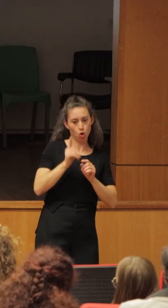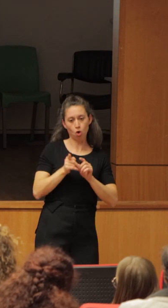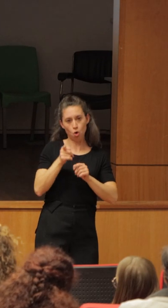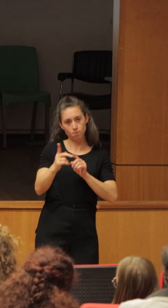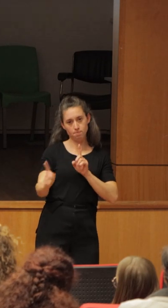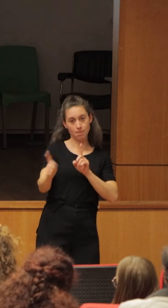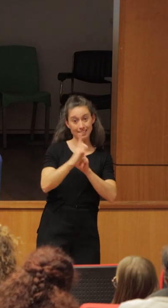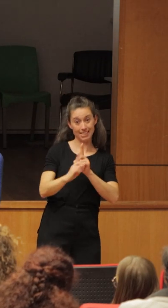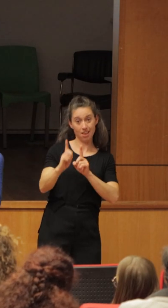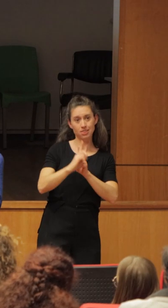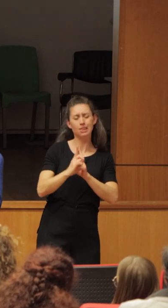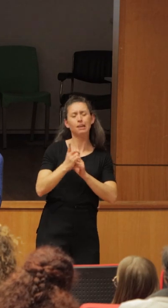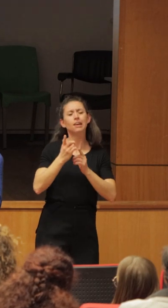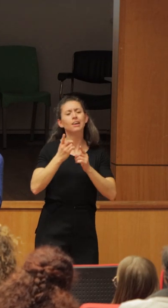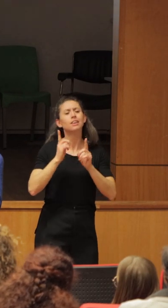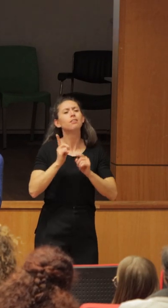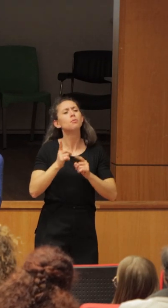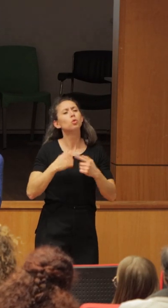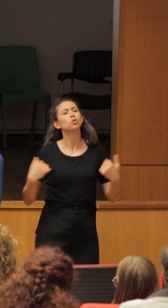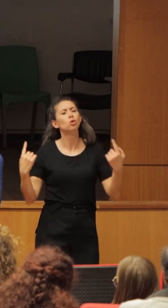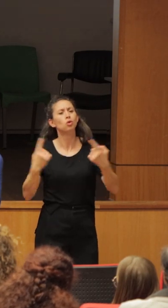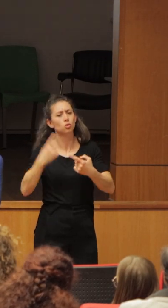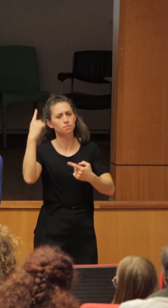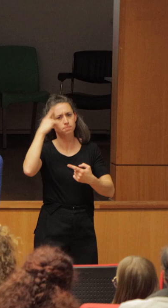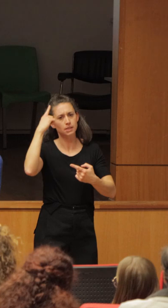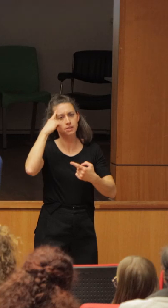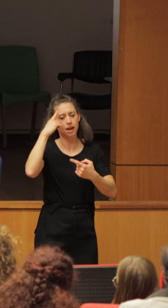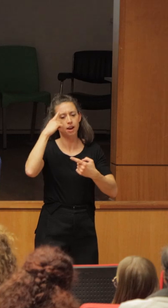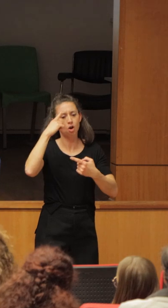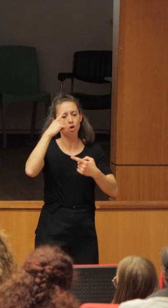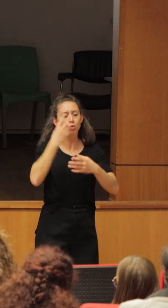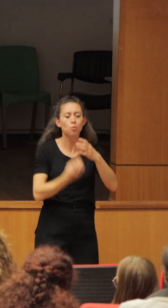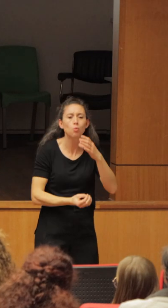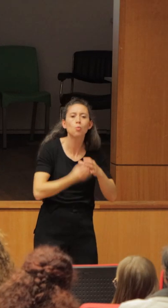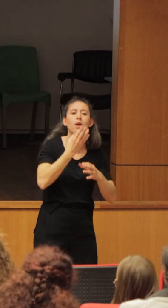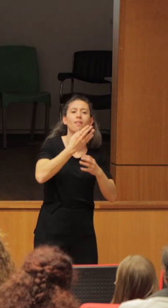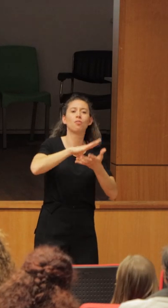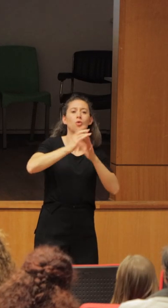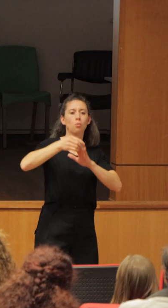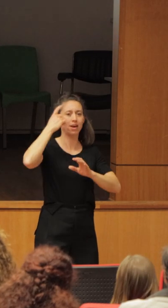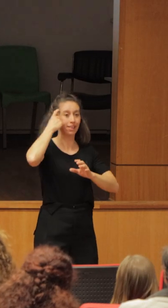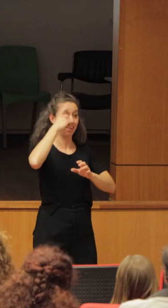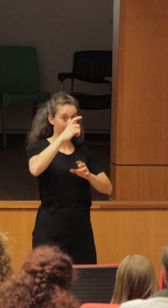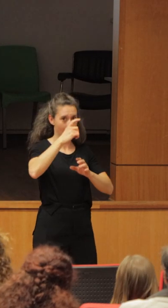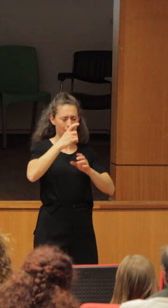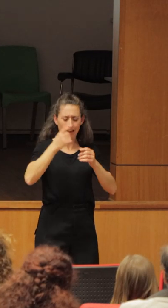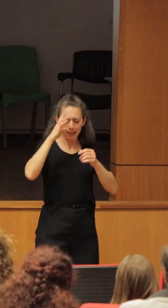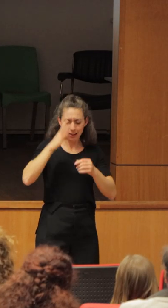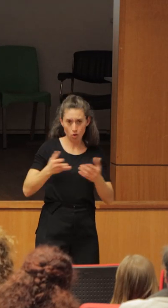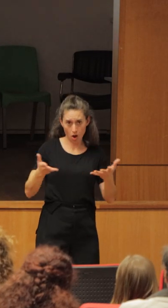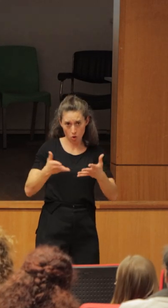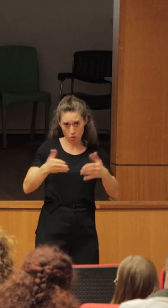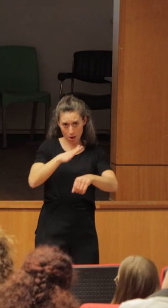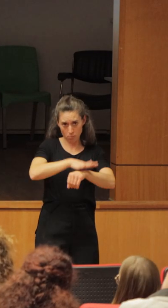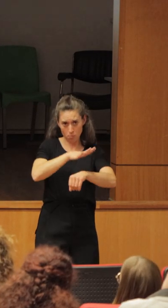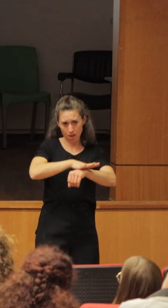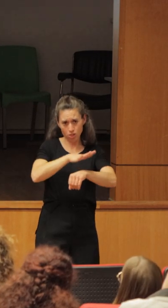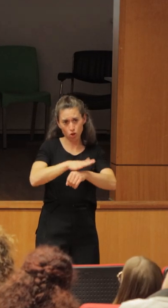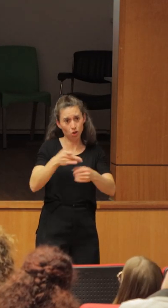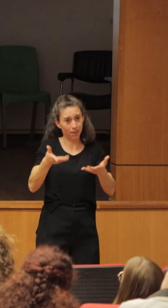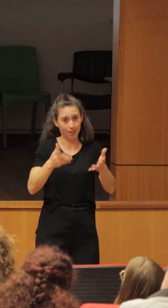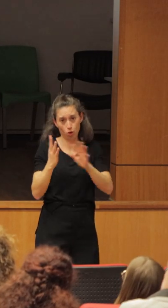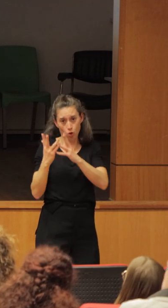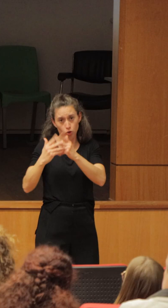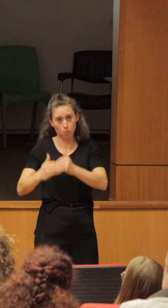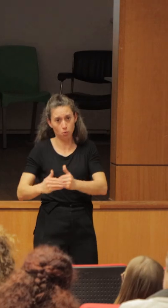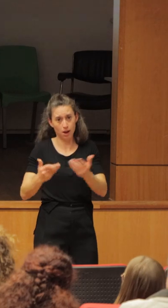paciente-terapeuta y que tenemos que pensar todos desde nuevos paradigmas. Yo creo que es un momento en esta